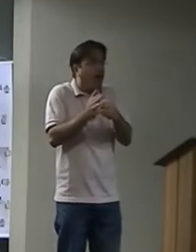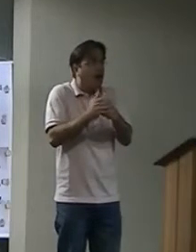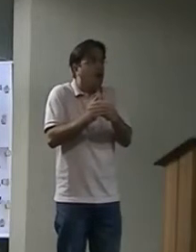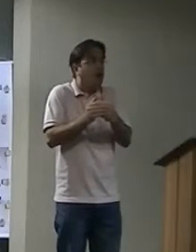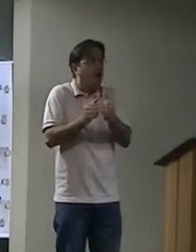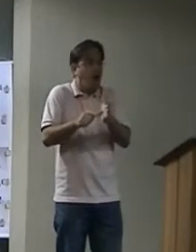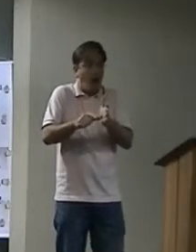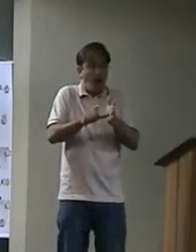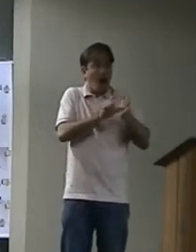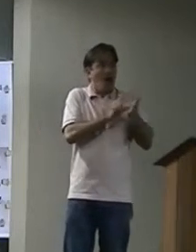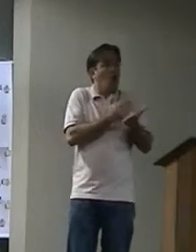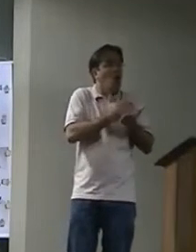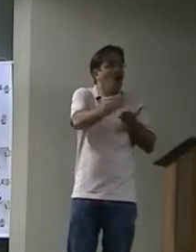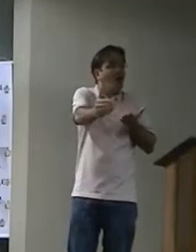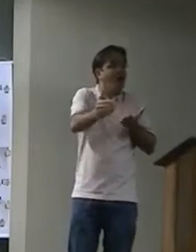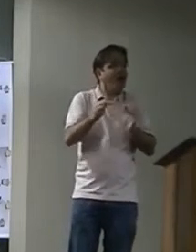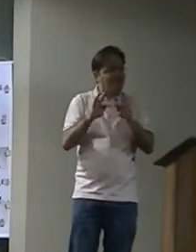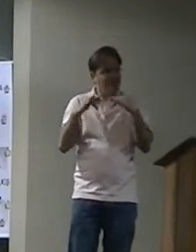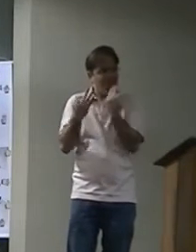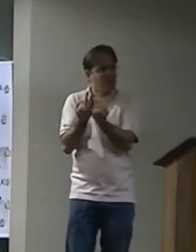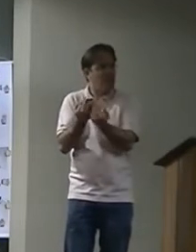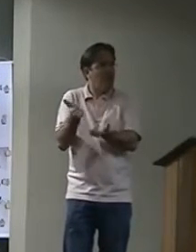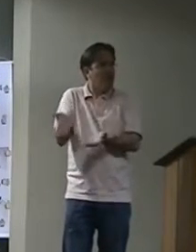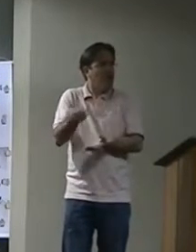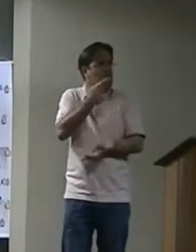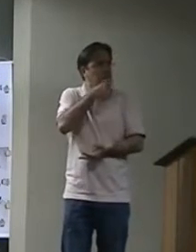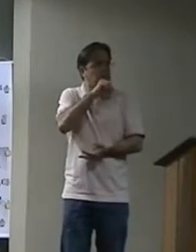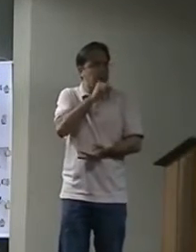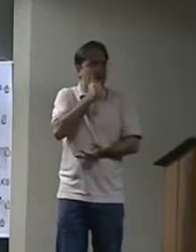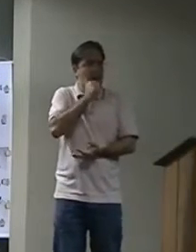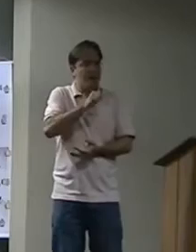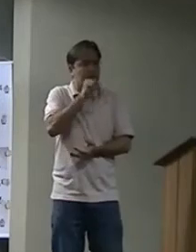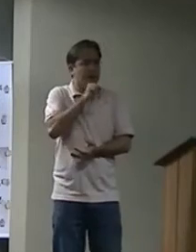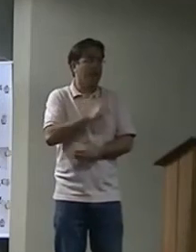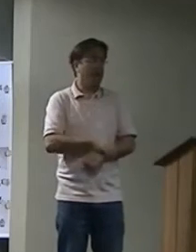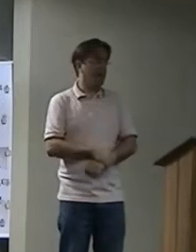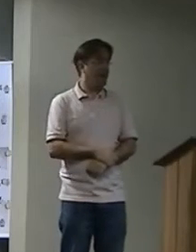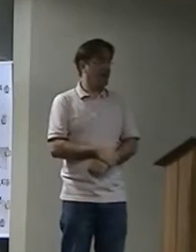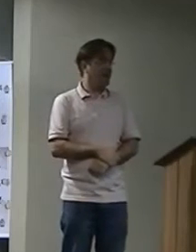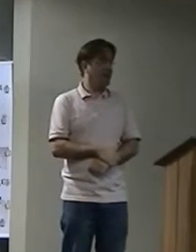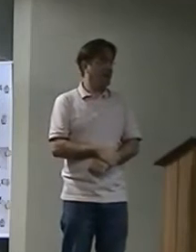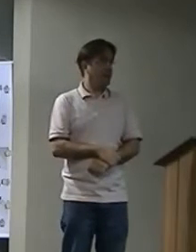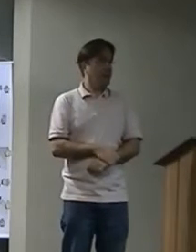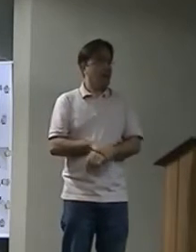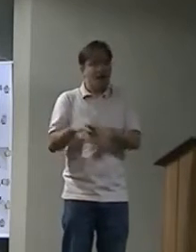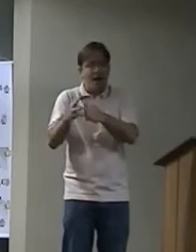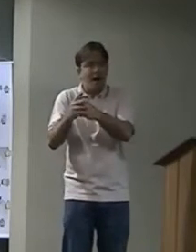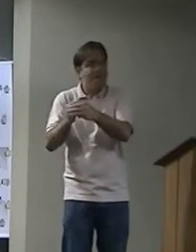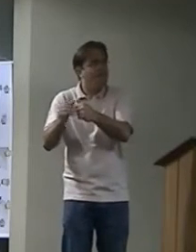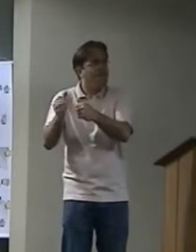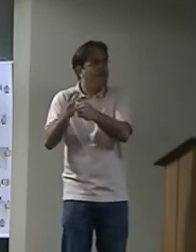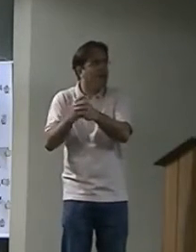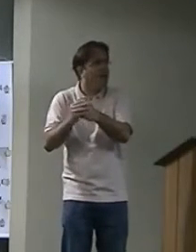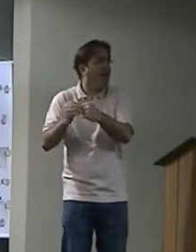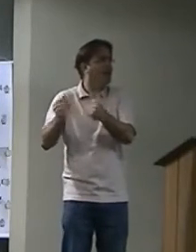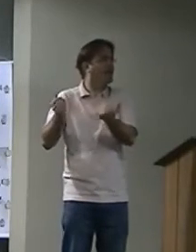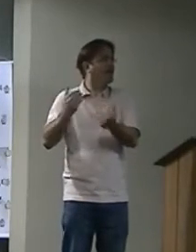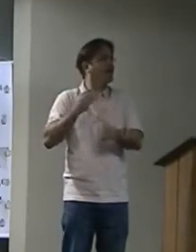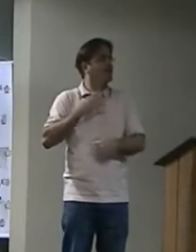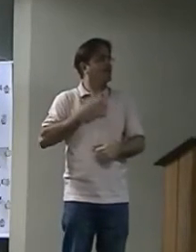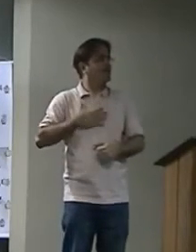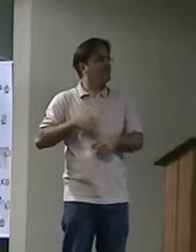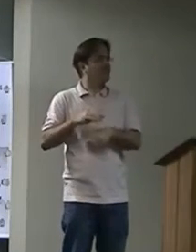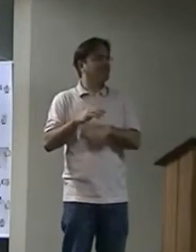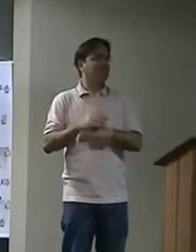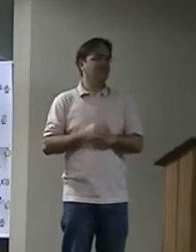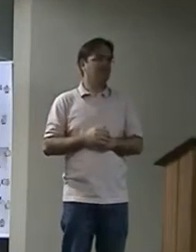por futuros comportamentos no meio social, permitindo ou não sua adaptação. Então, quem é o